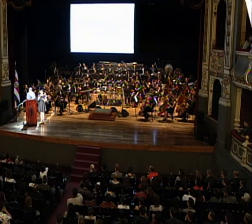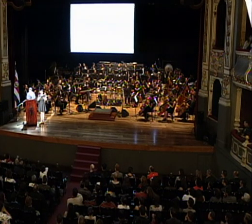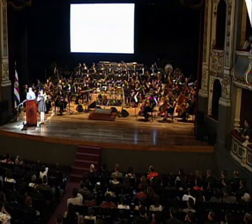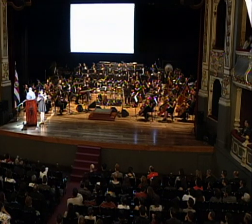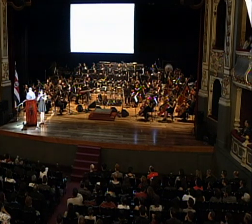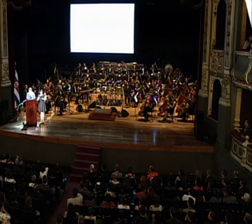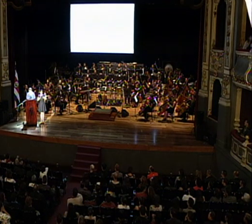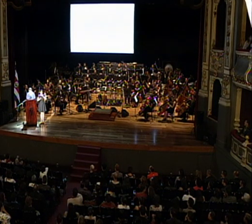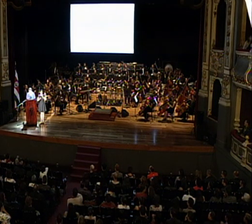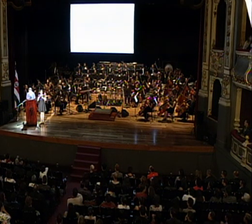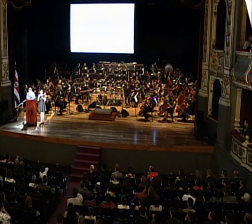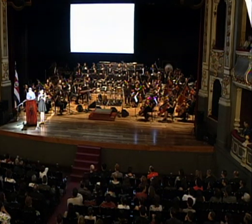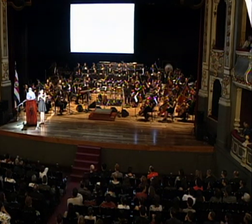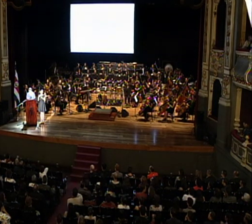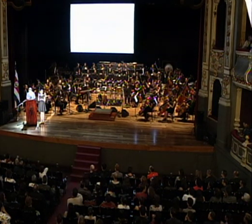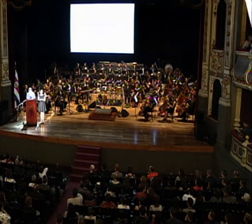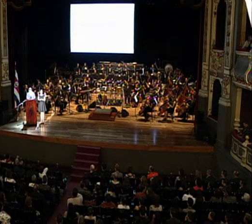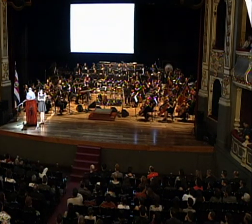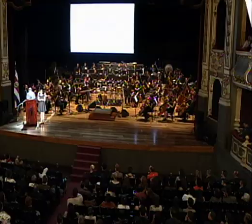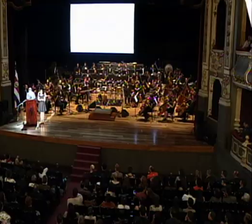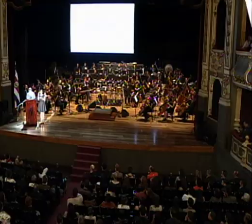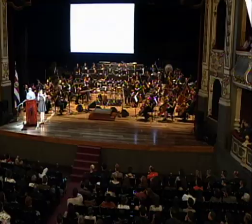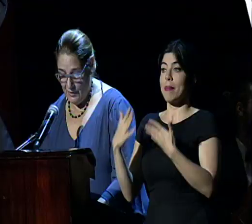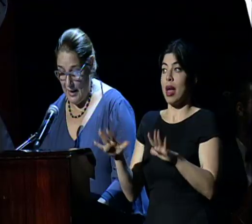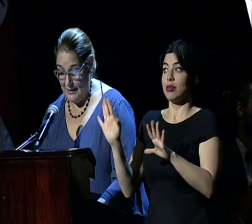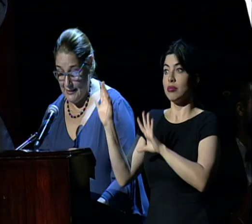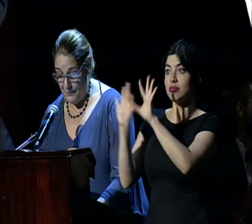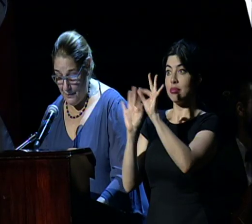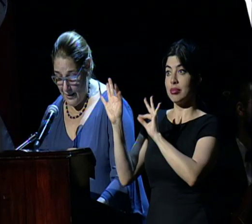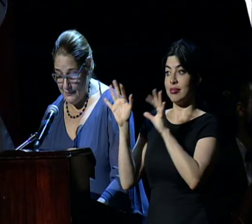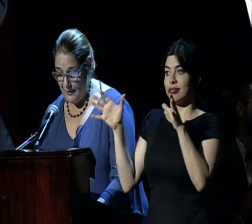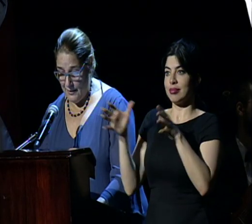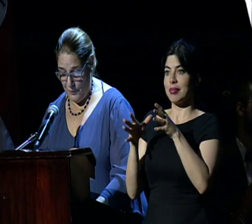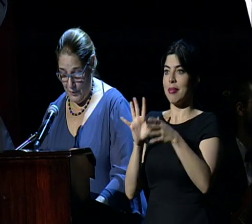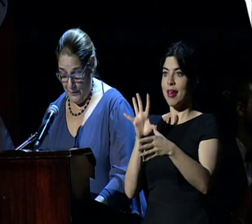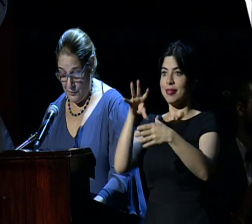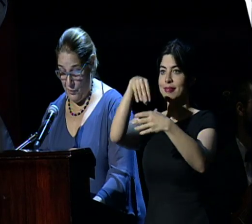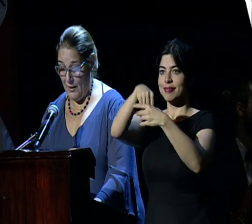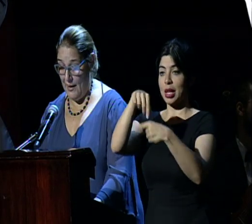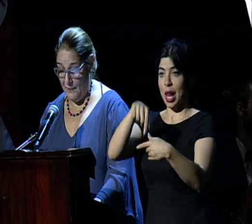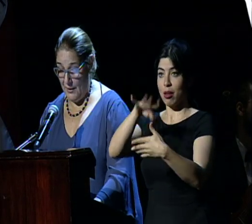teatro y los panelistas colombianos invitados a hacer parte de la